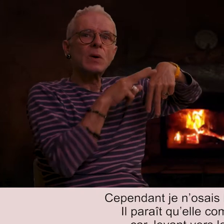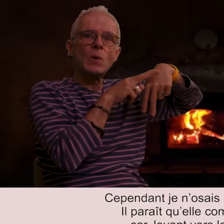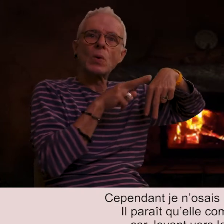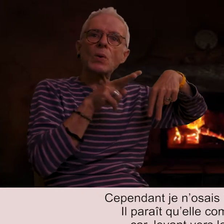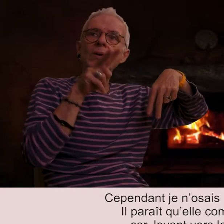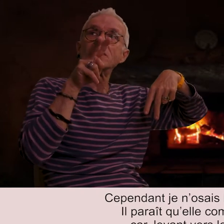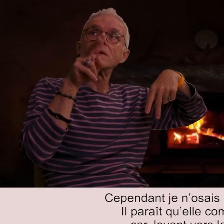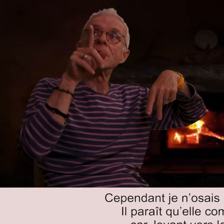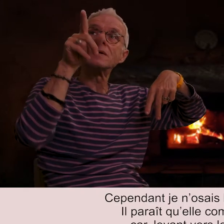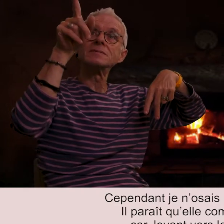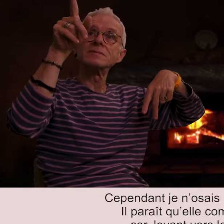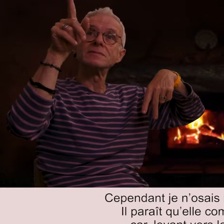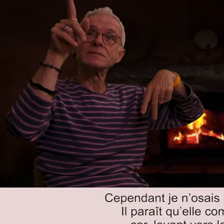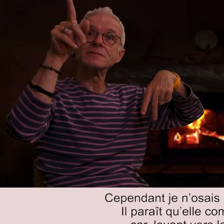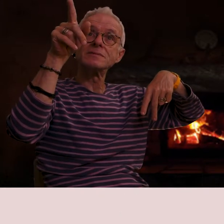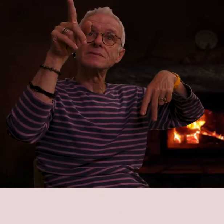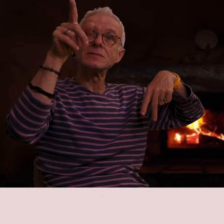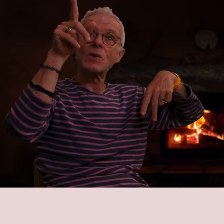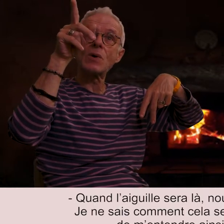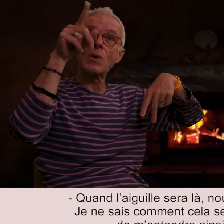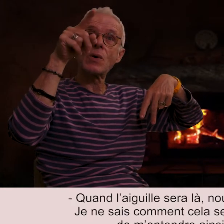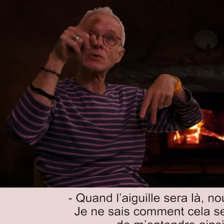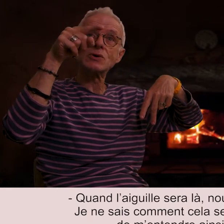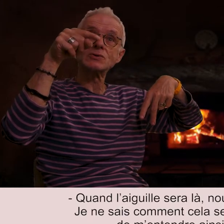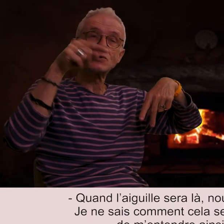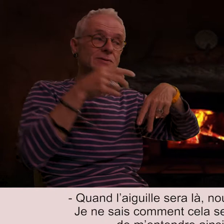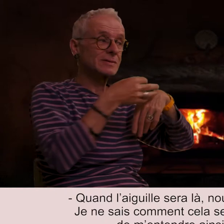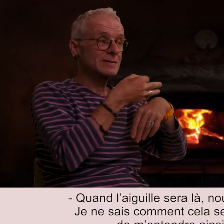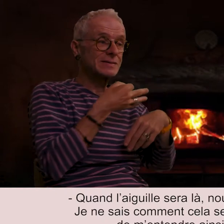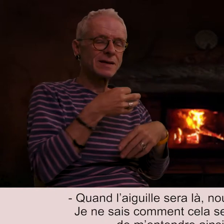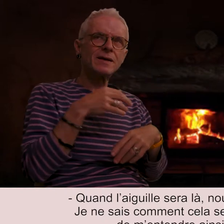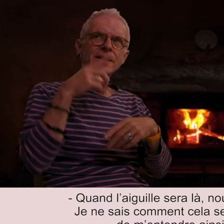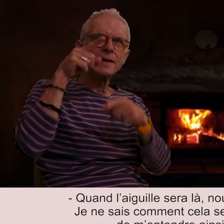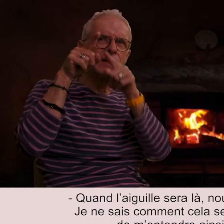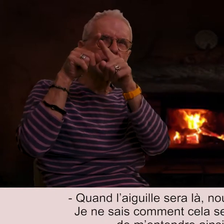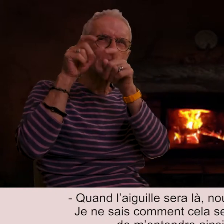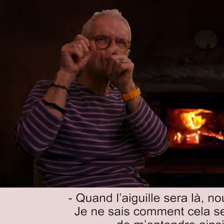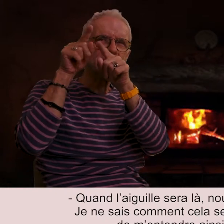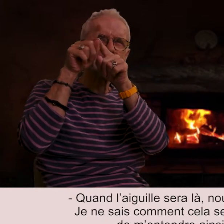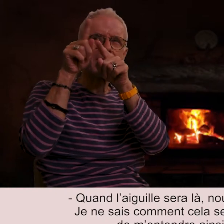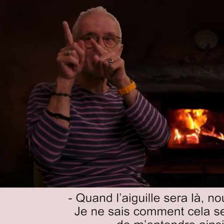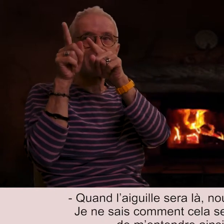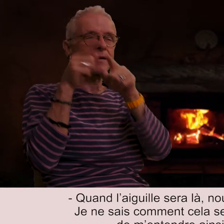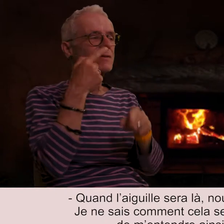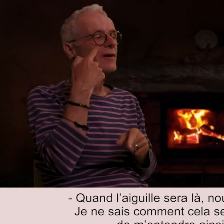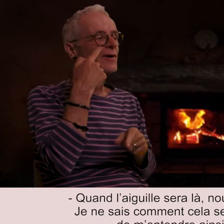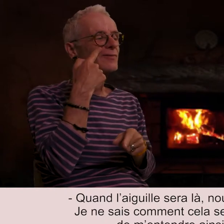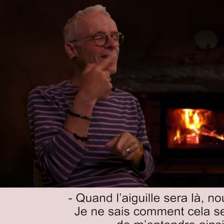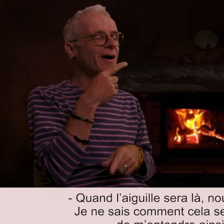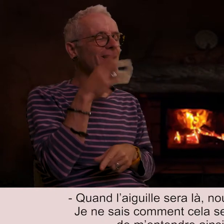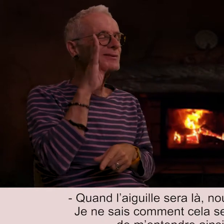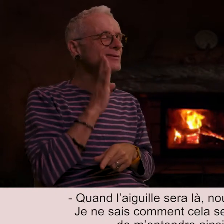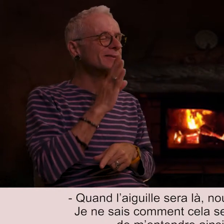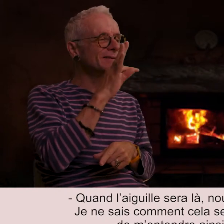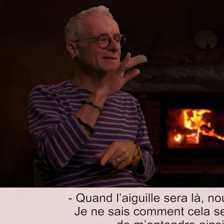l'horloge la main que je ne tenais pas quand l'aiguille sera là nous verrons mon cher Théodore